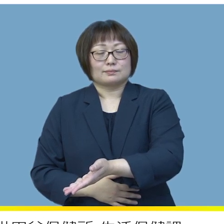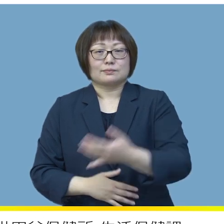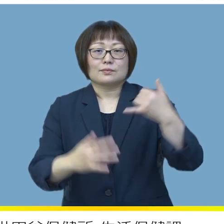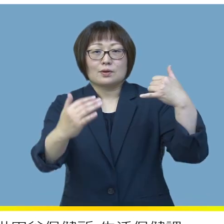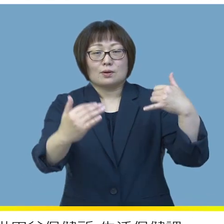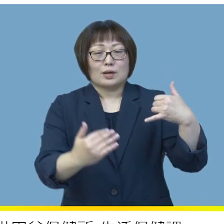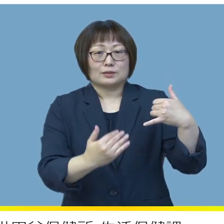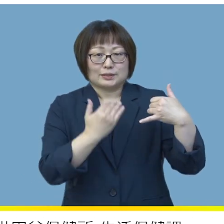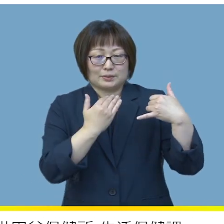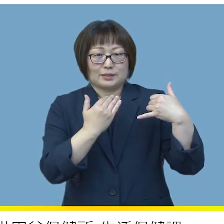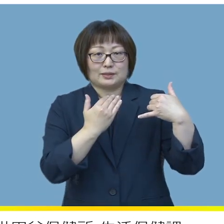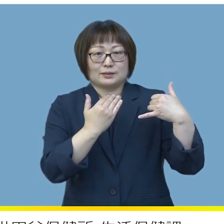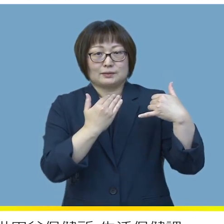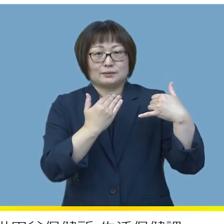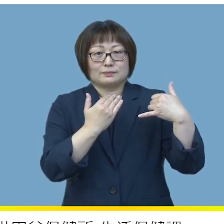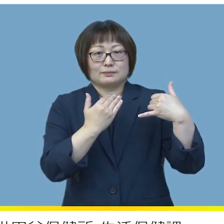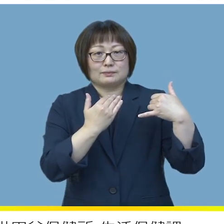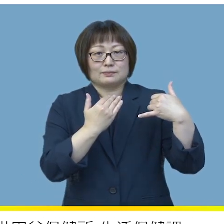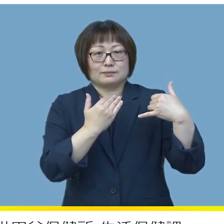ファクシミリ